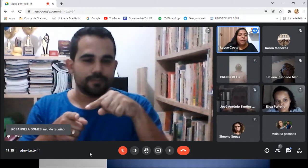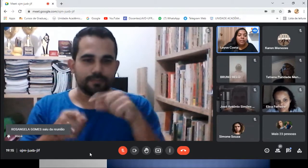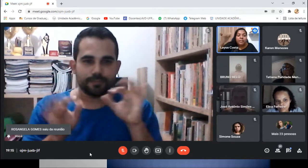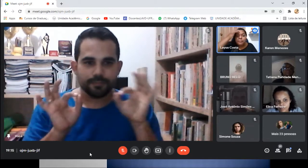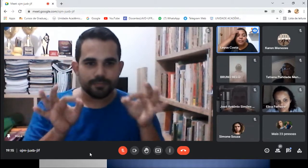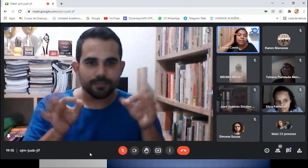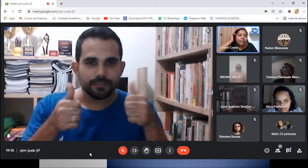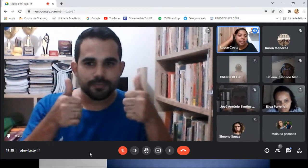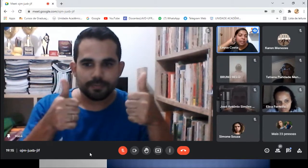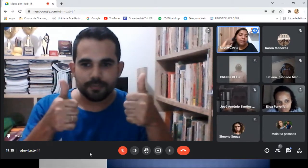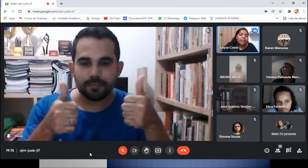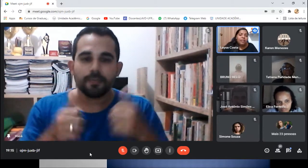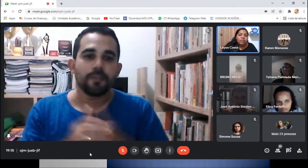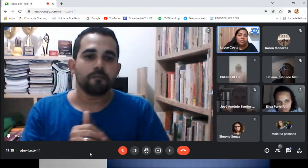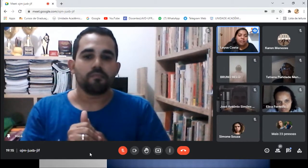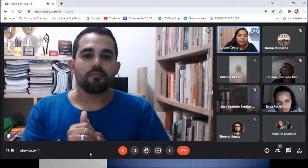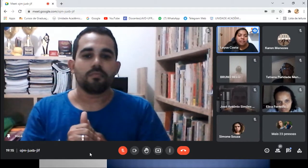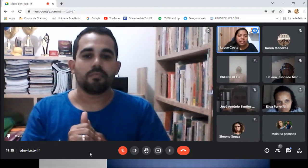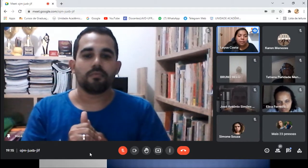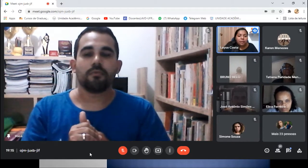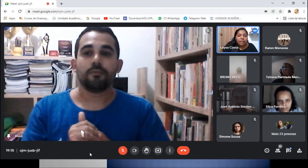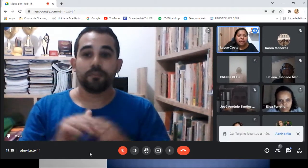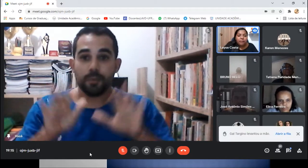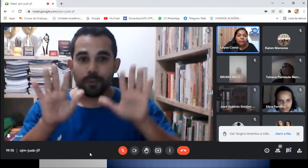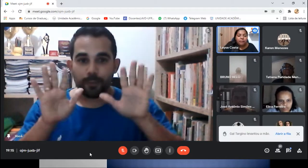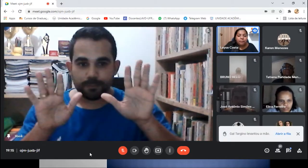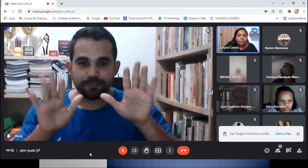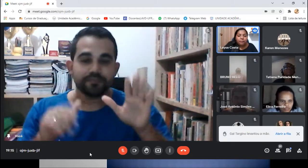importante aprender sobre esse tema, ok?